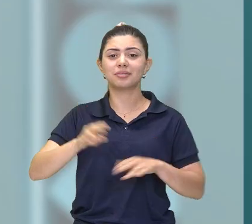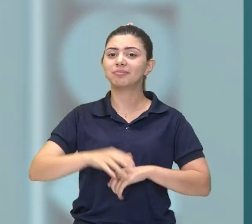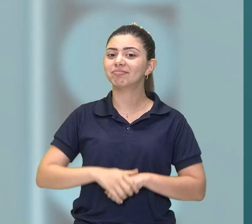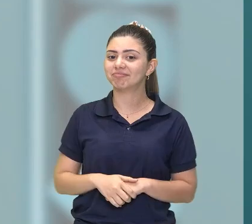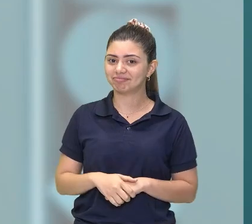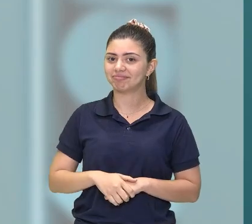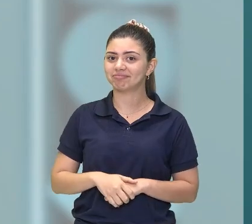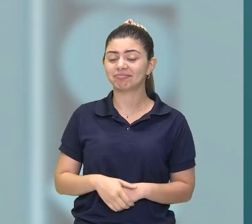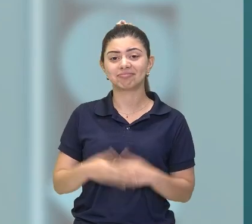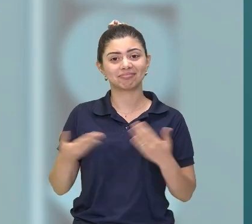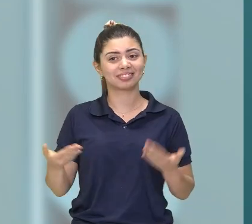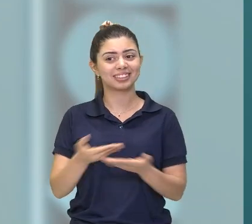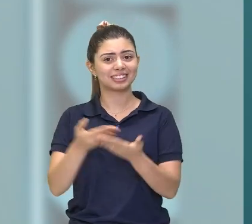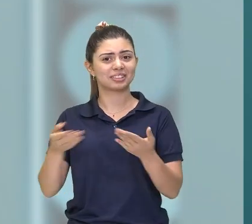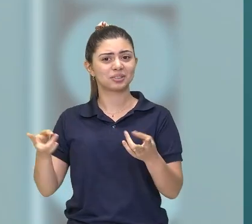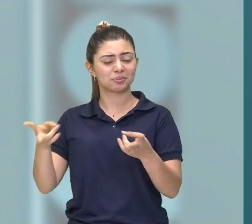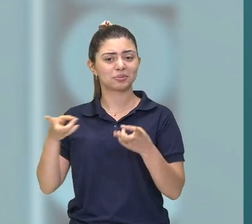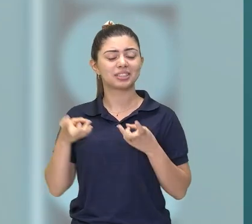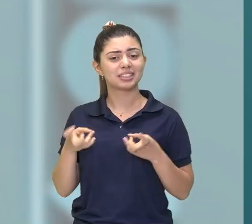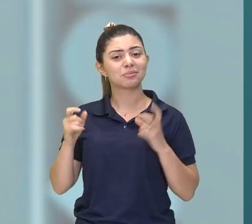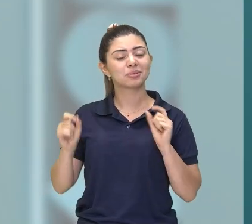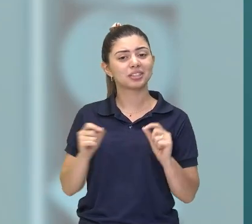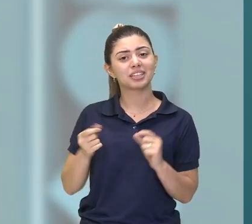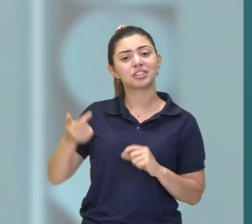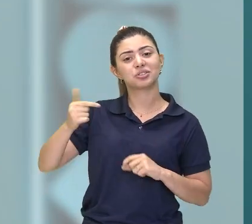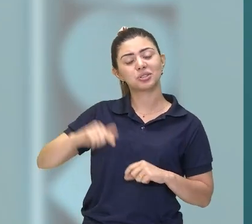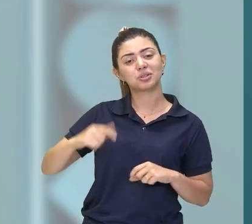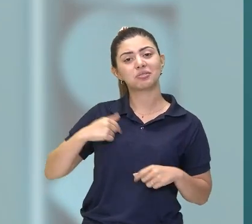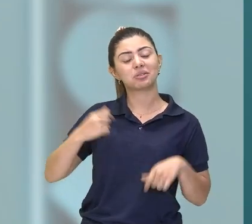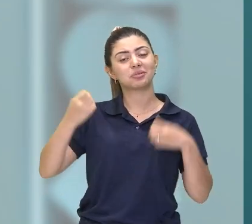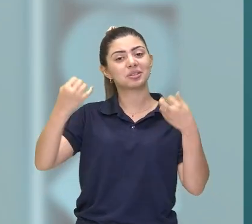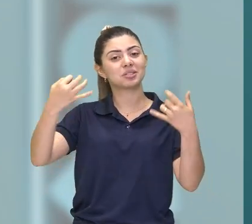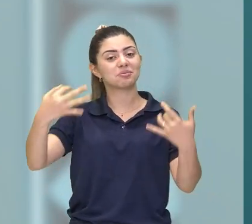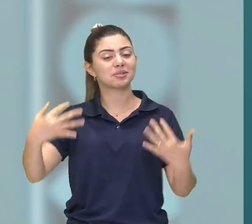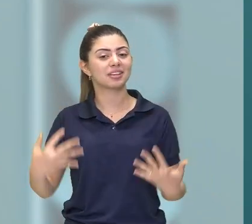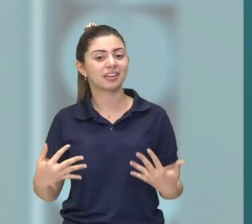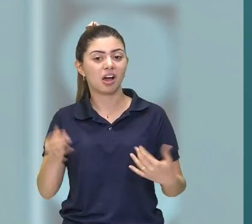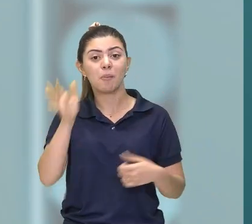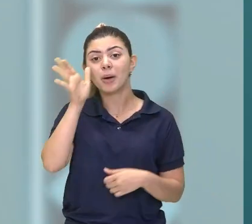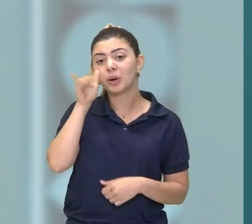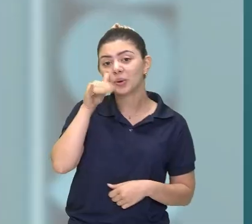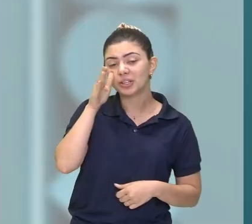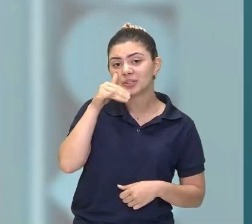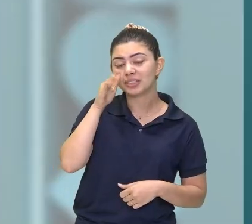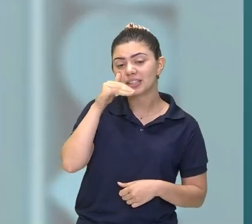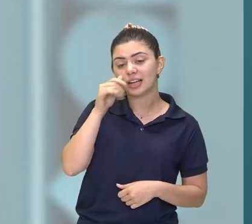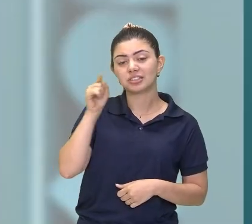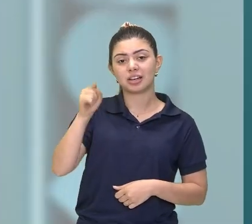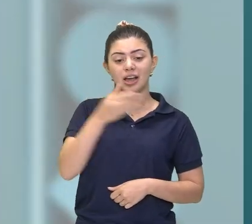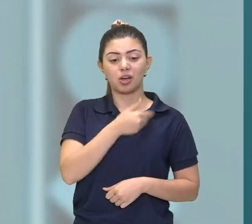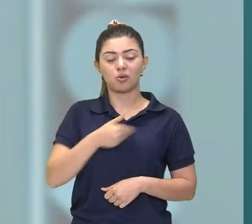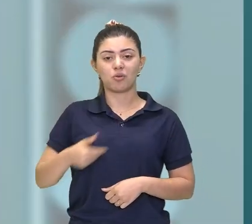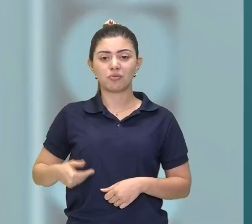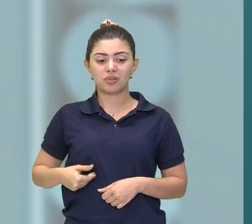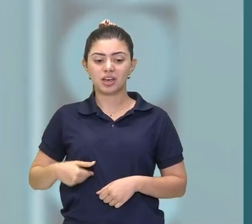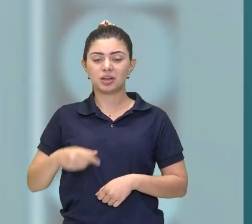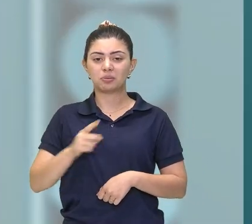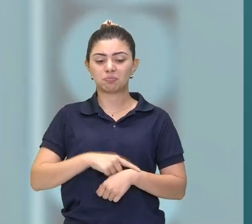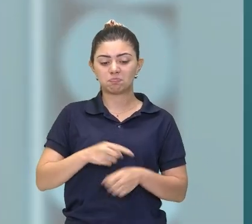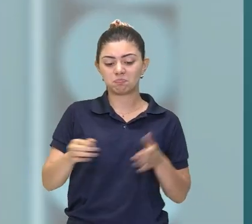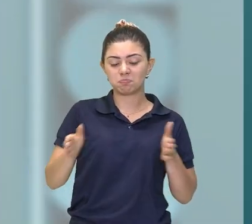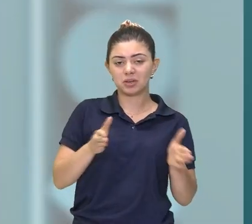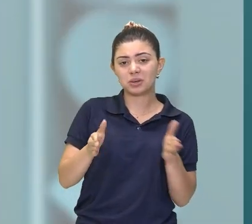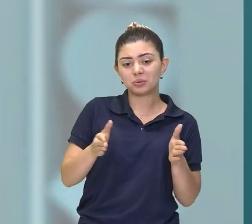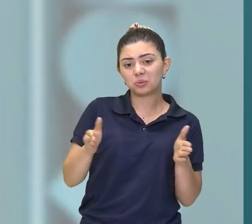Então, perceba que, mais uma vez, eu faço uma explicação a respeito de quem governou por muito menos, mas